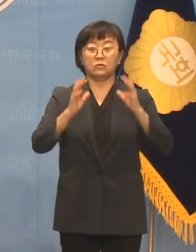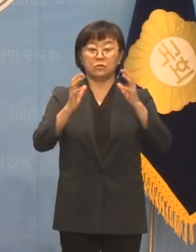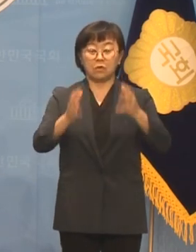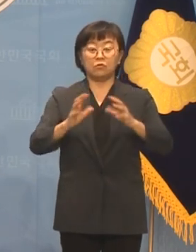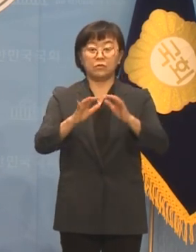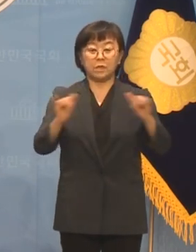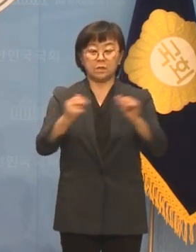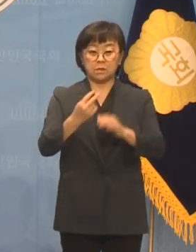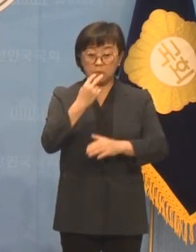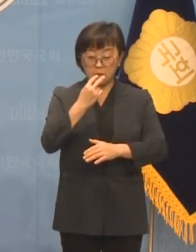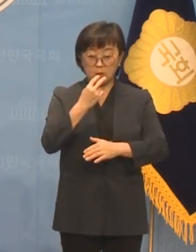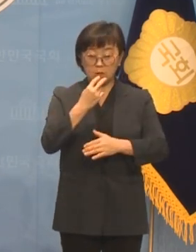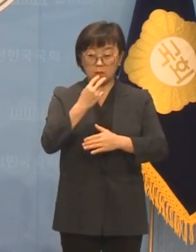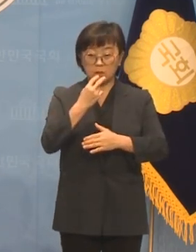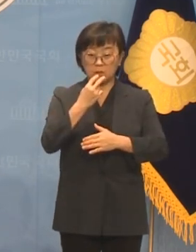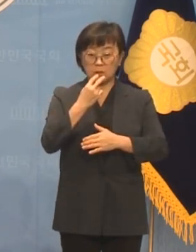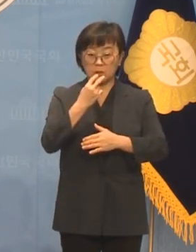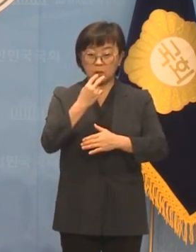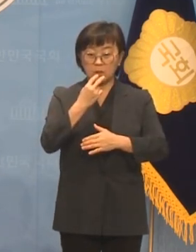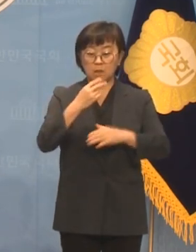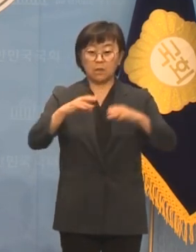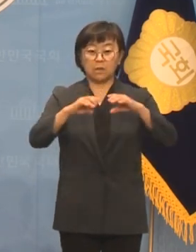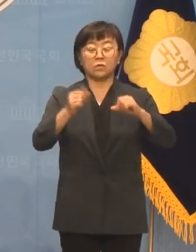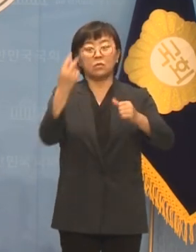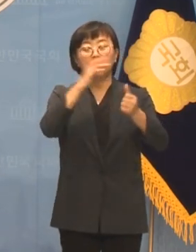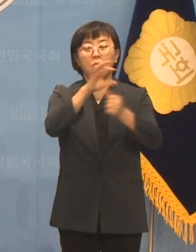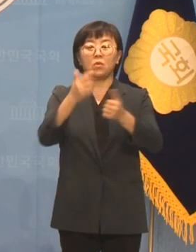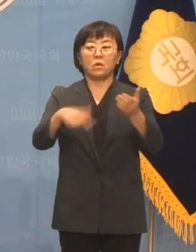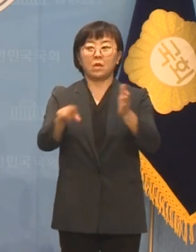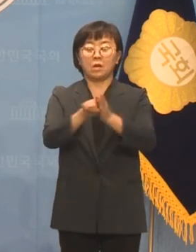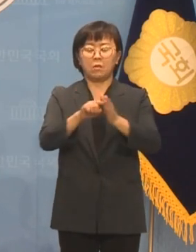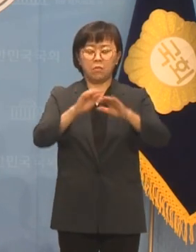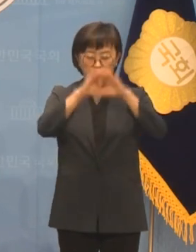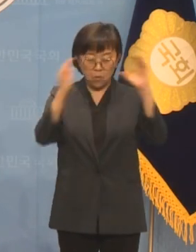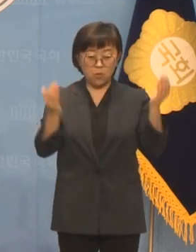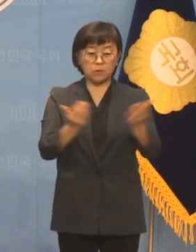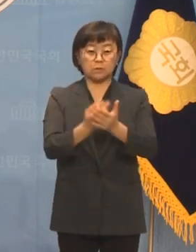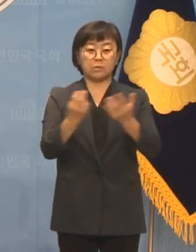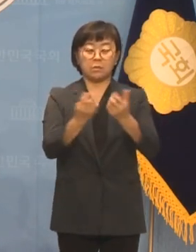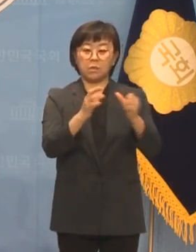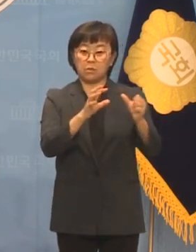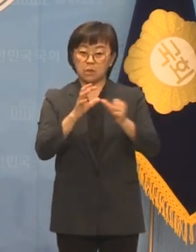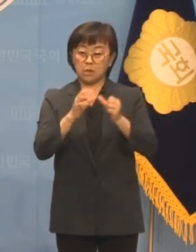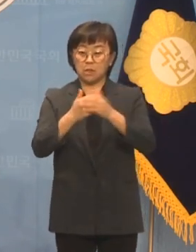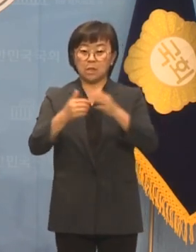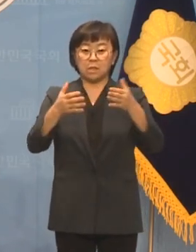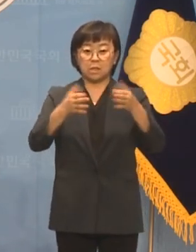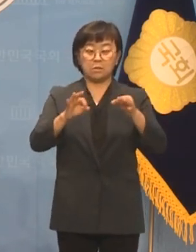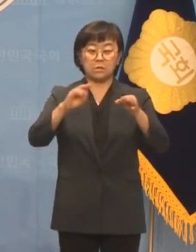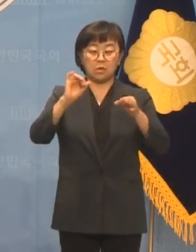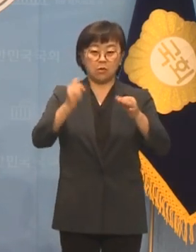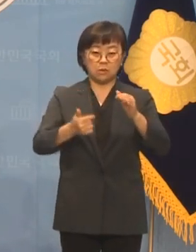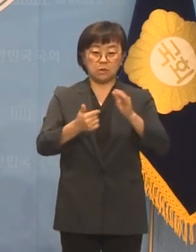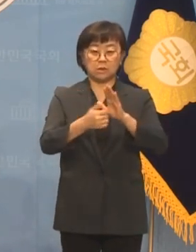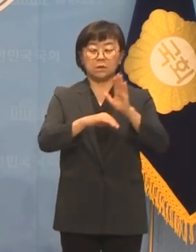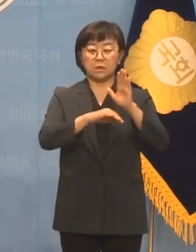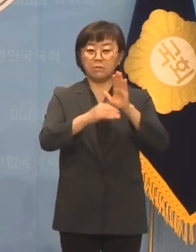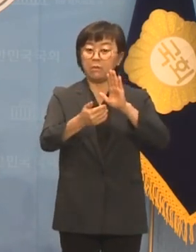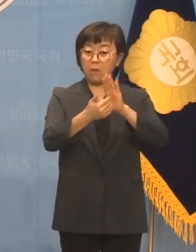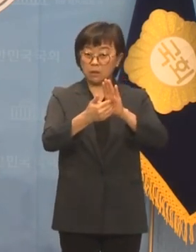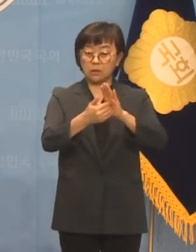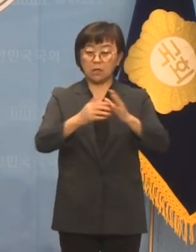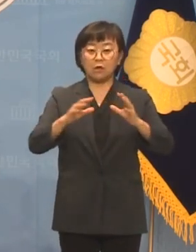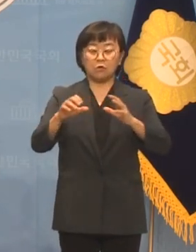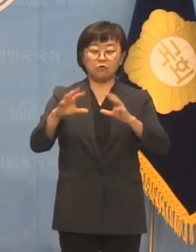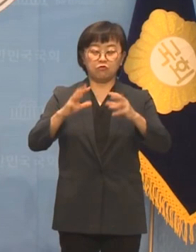상가라면 과 영토를 지키기 위한 모든 수단을 동원해서 김정은의 오판을 막는데